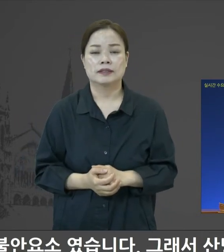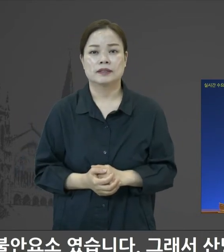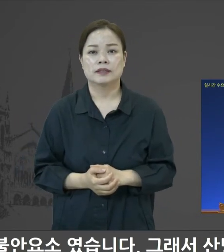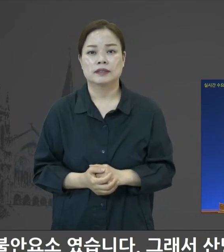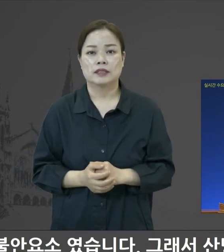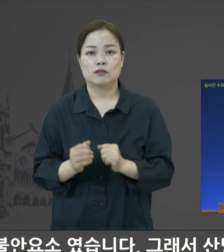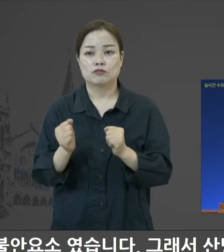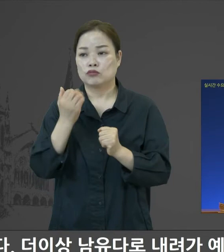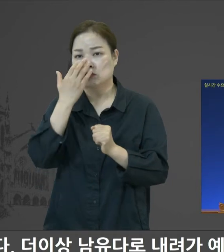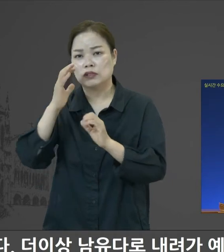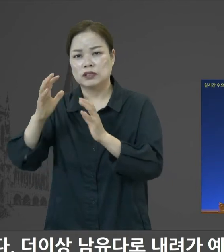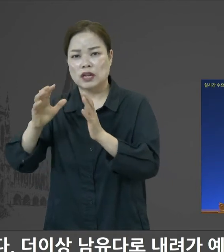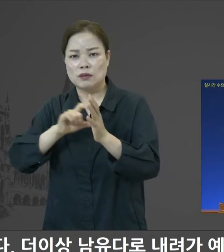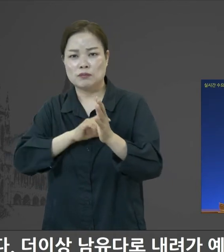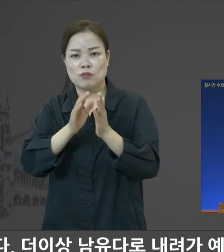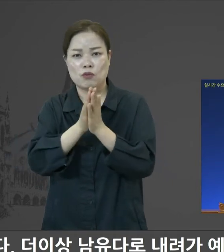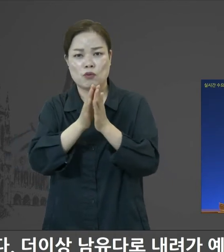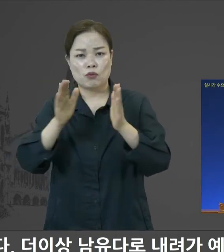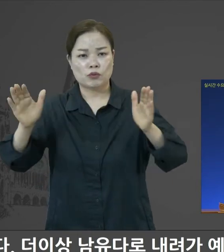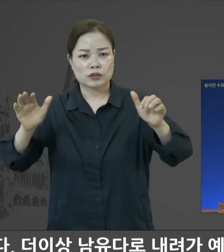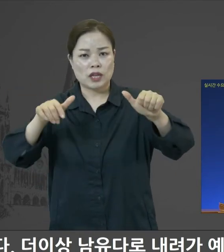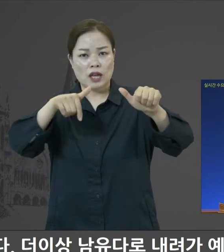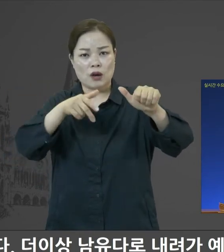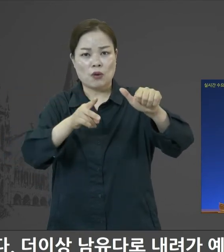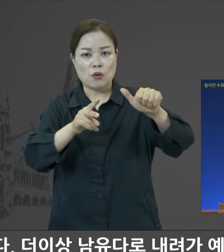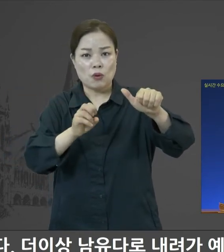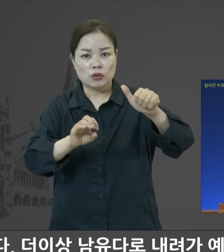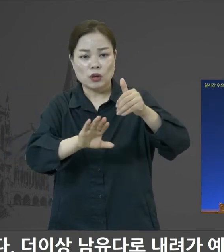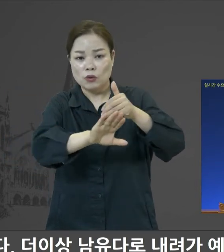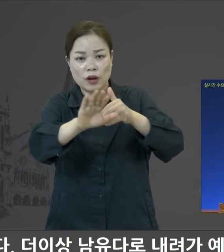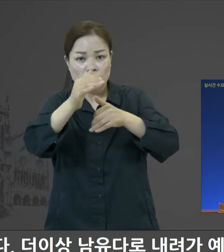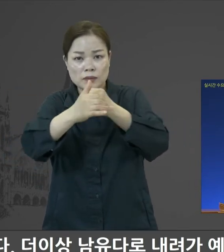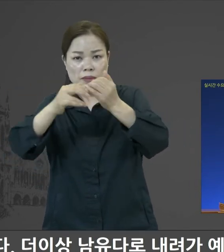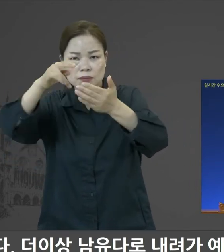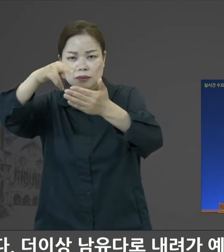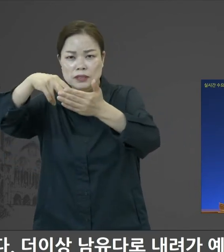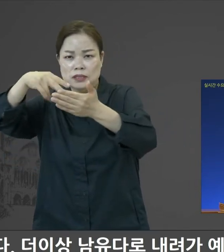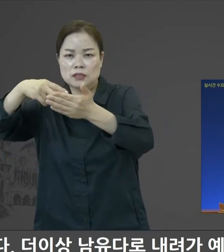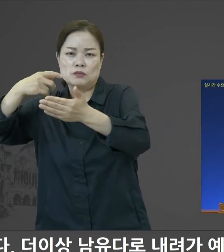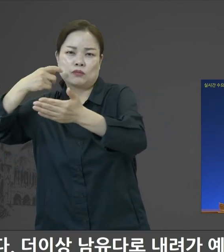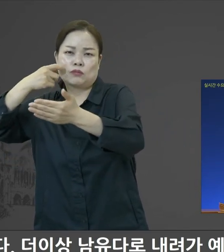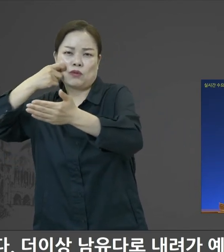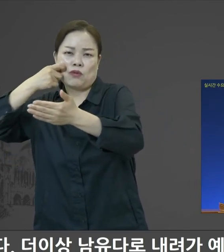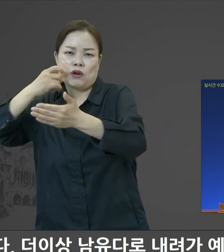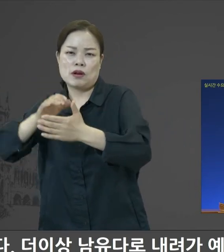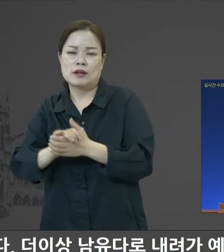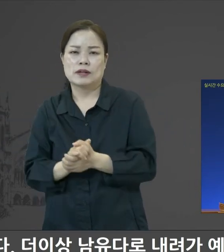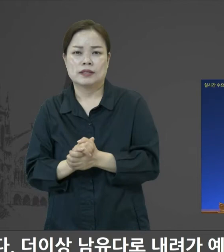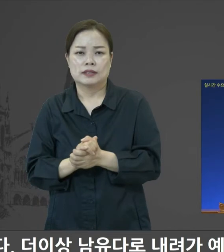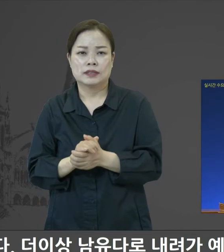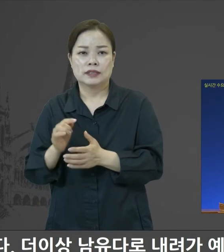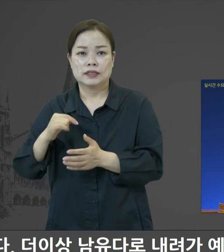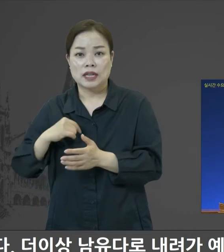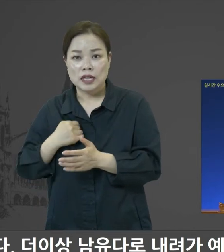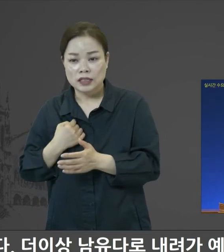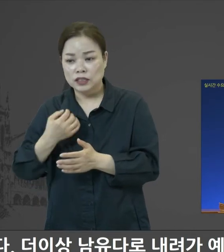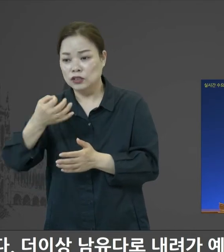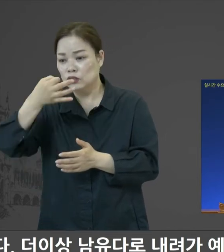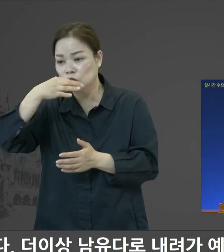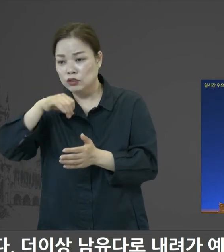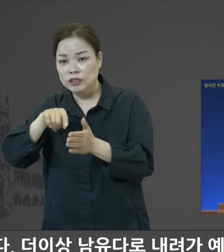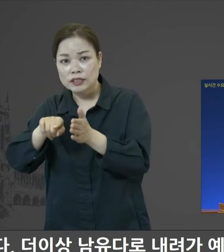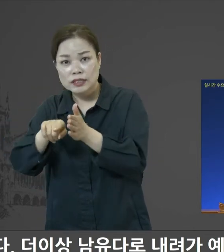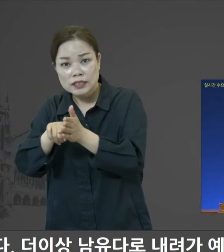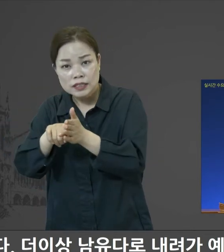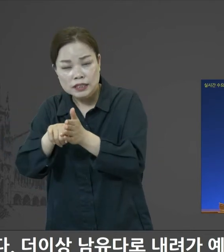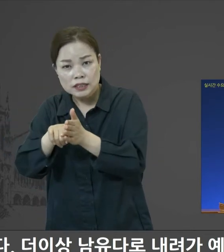더군다나 북이스라엘은 모세 오경 외에는 하나님의 말씀을 읽지 못하게 했습니다. 심지어 자신들에게 유리하게